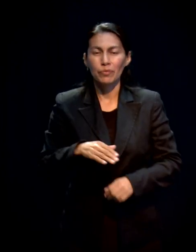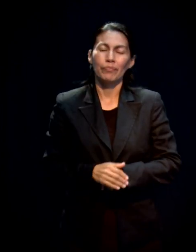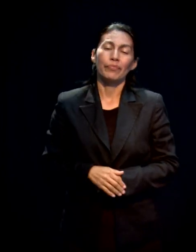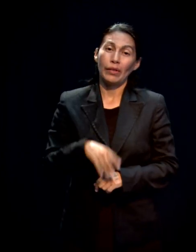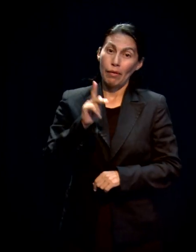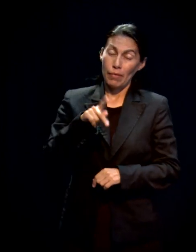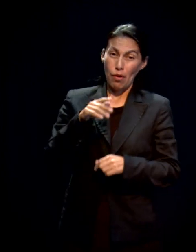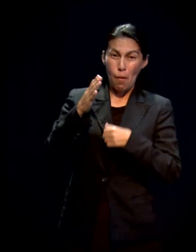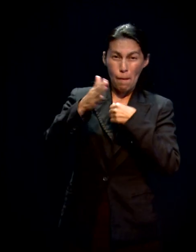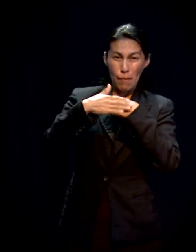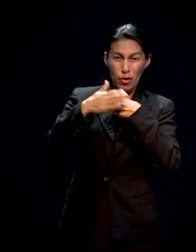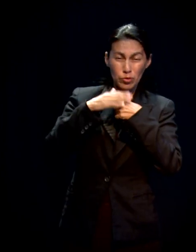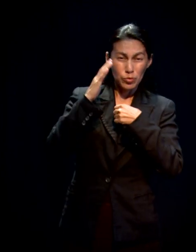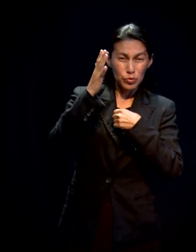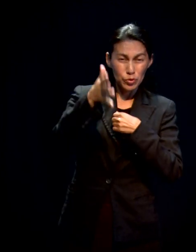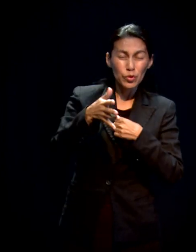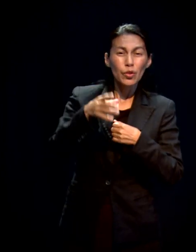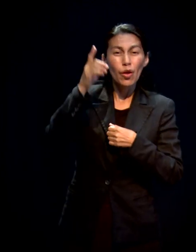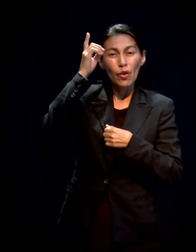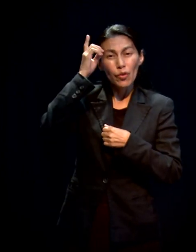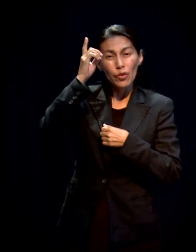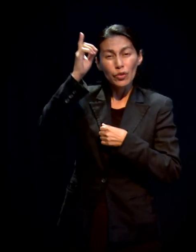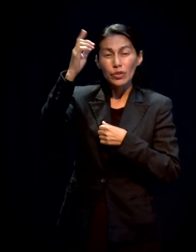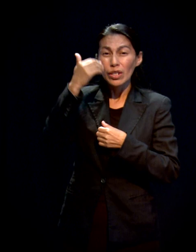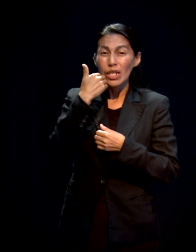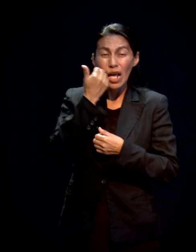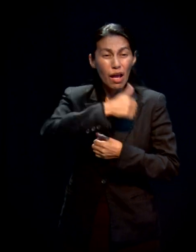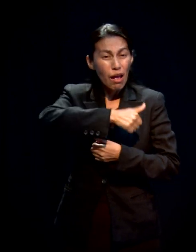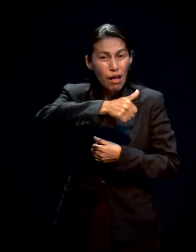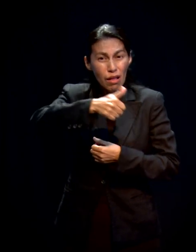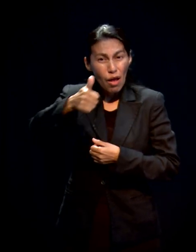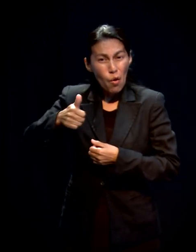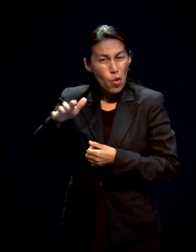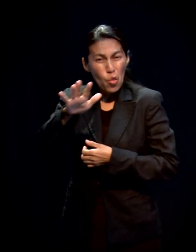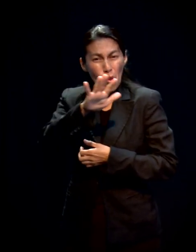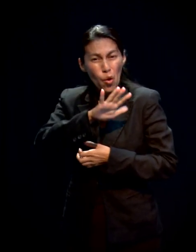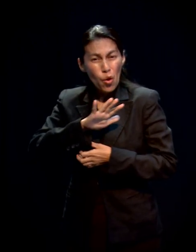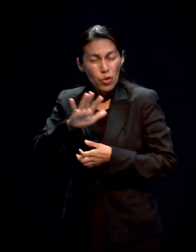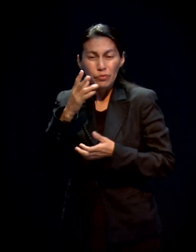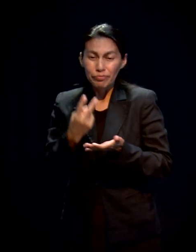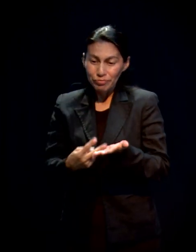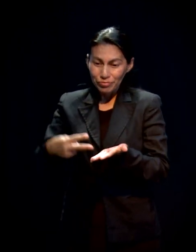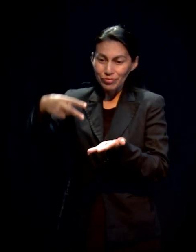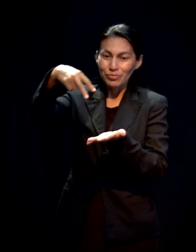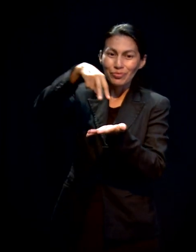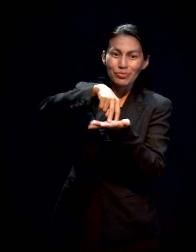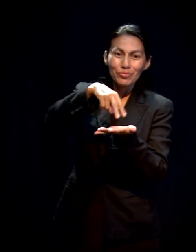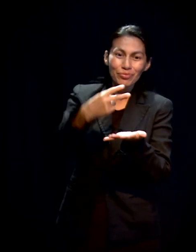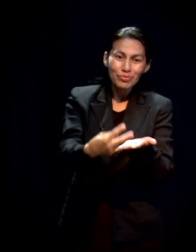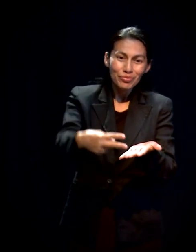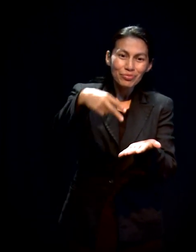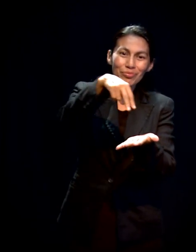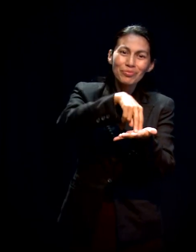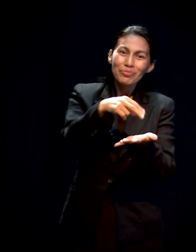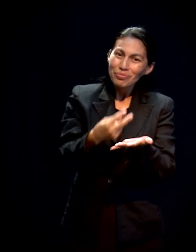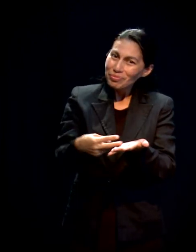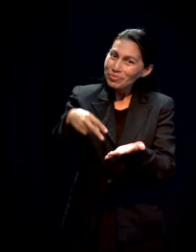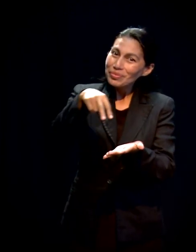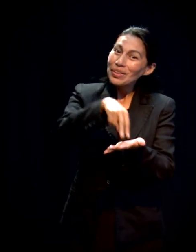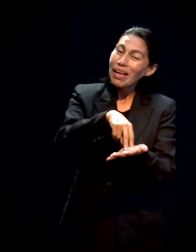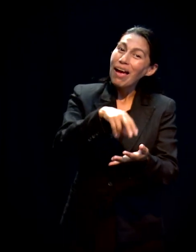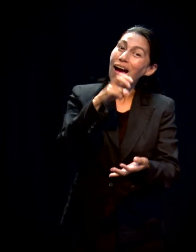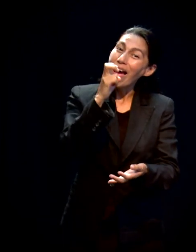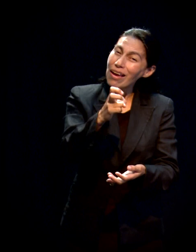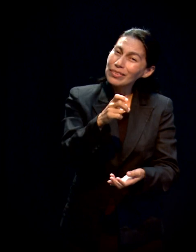la resurrección para vida eterna y dios tiene o quiere colocar este